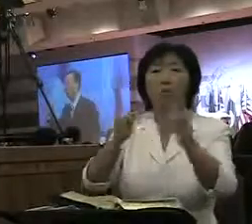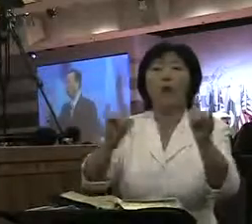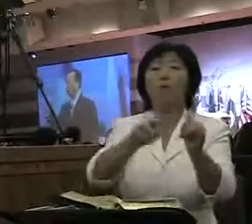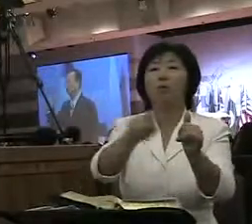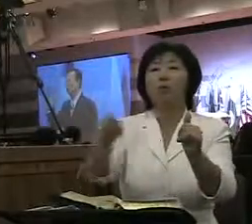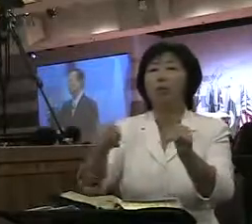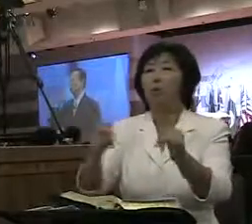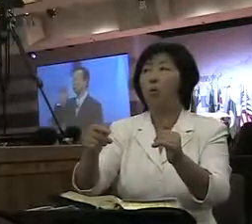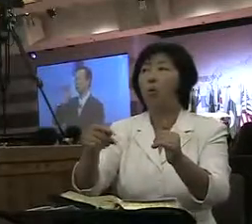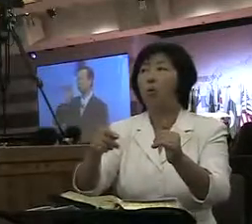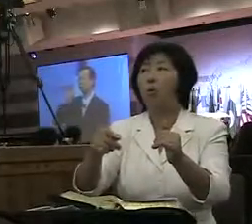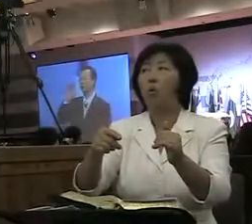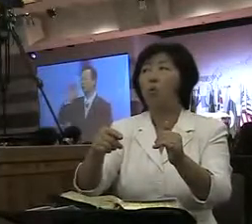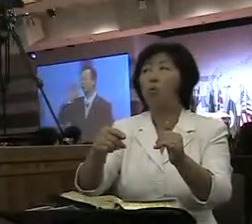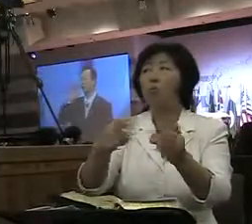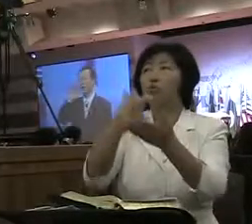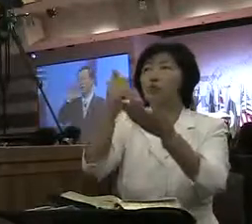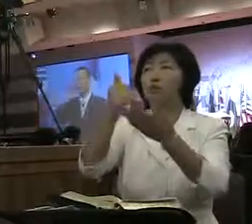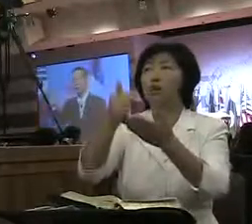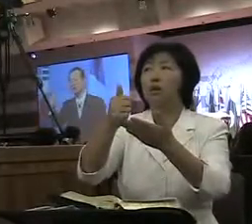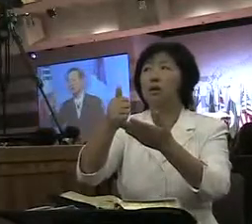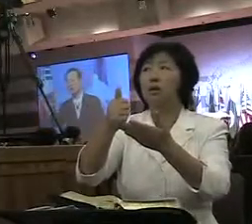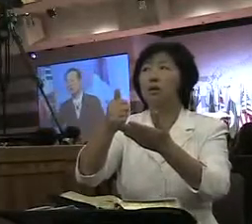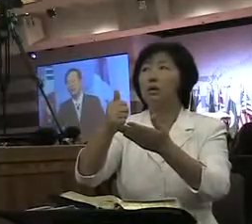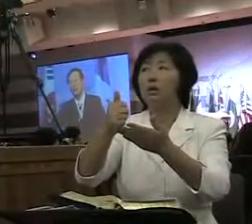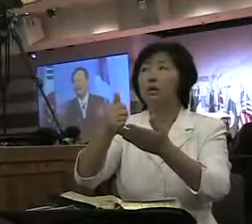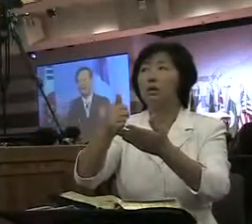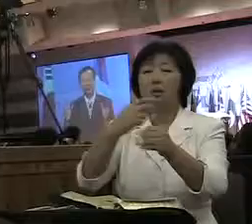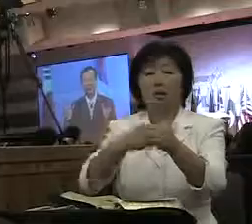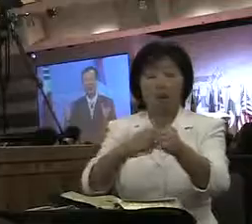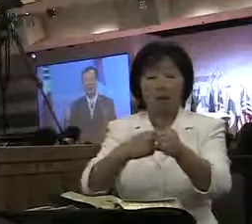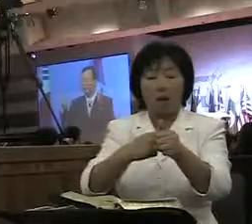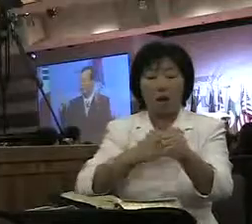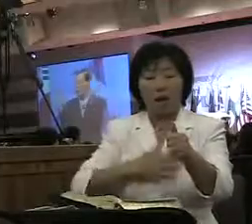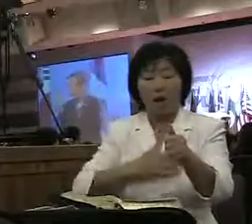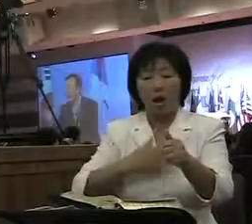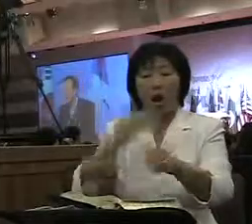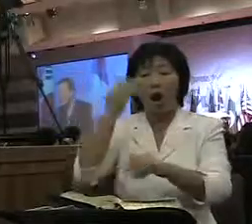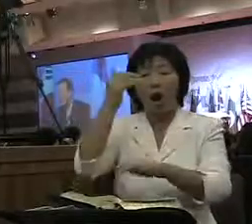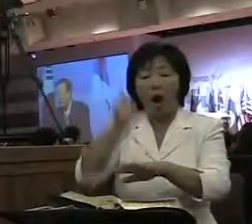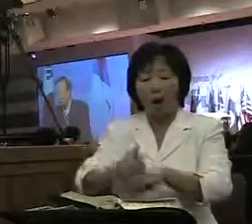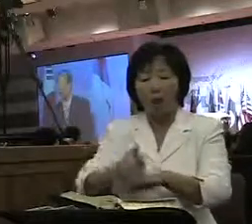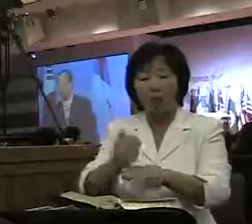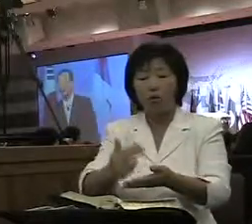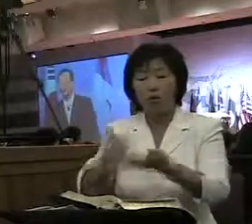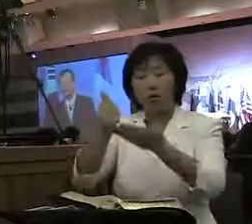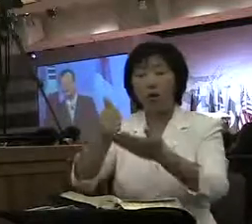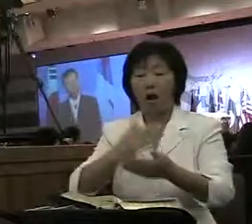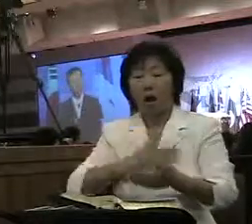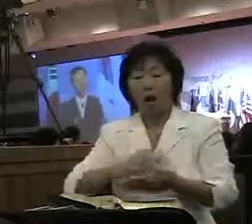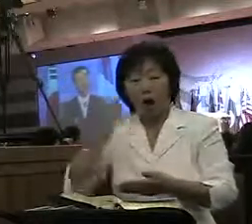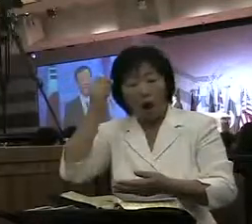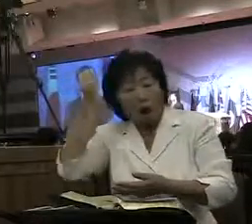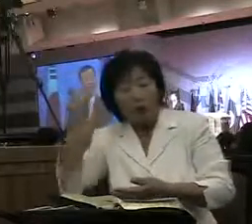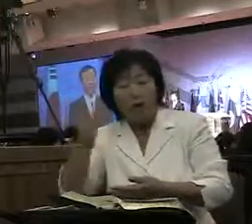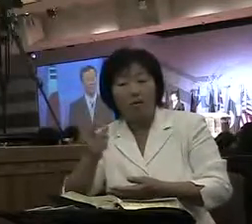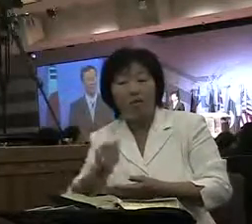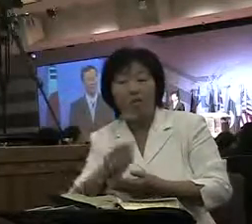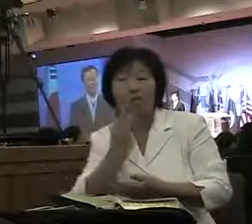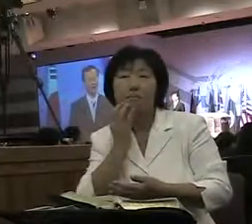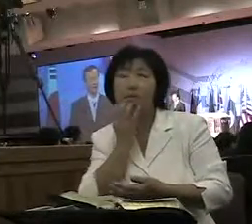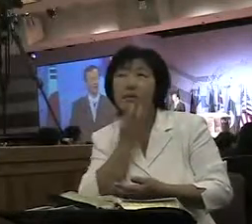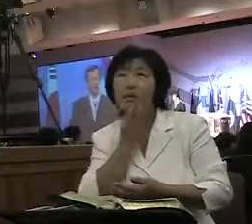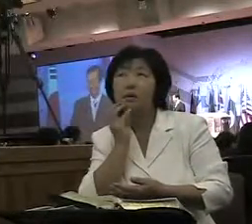그 올라와 계신 그 주님이 그냥 랍비 스승인 줄 알았는데 나중에 주님이라는 것을 깨닫고 베드로가 뭐라고 대답을